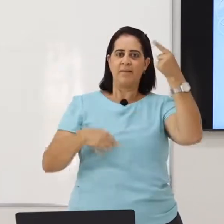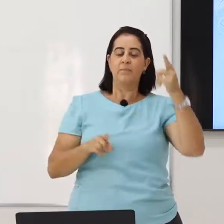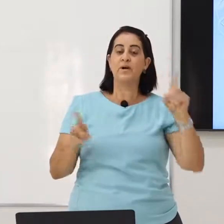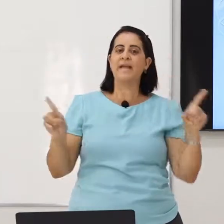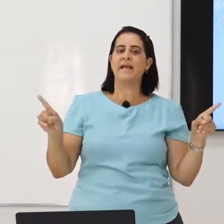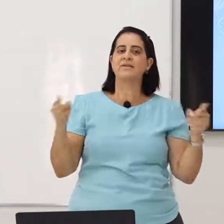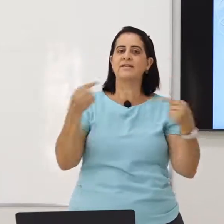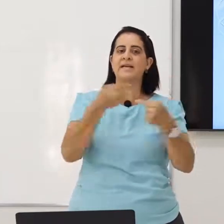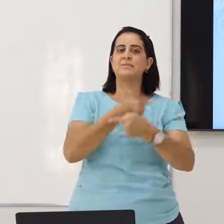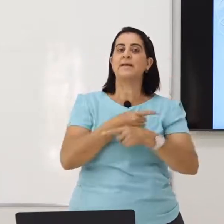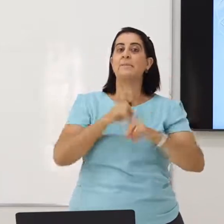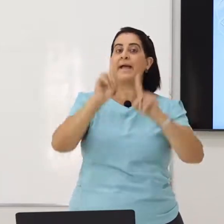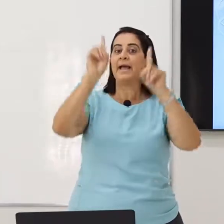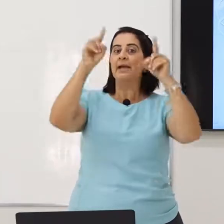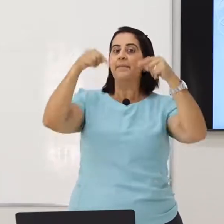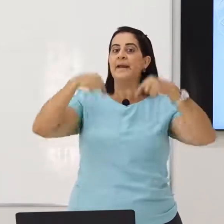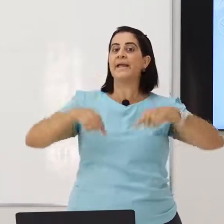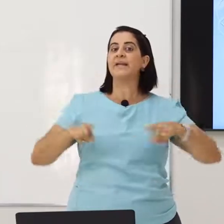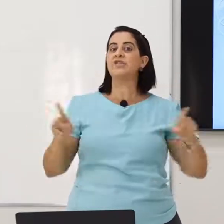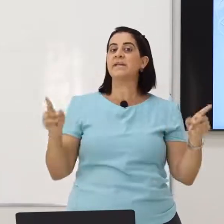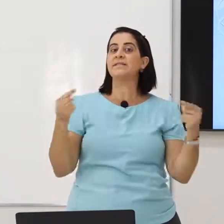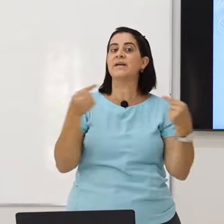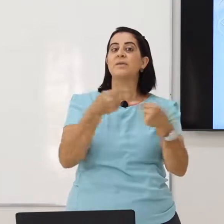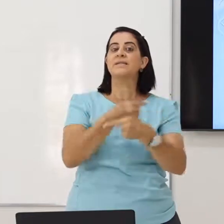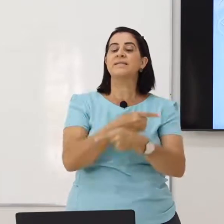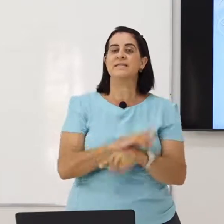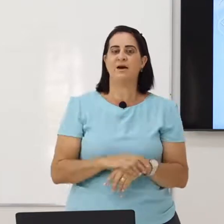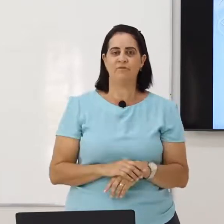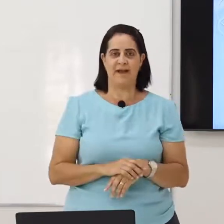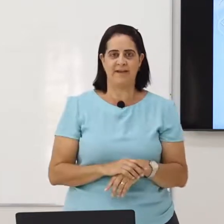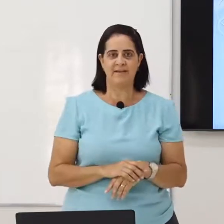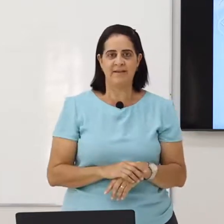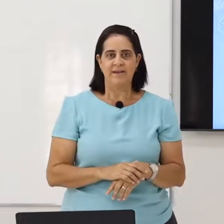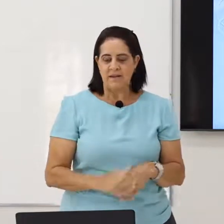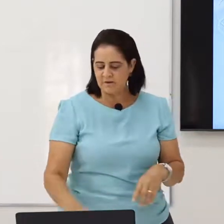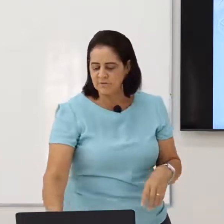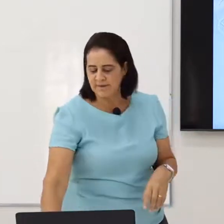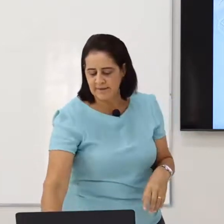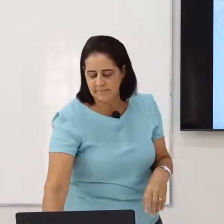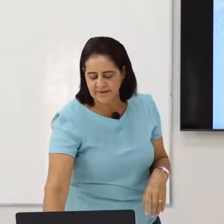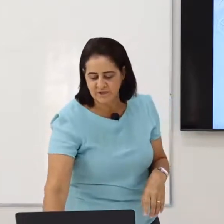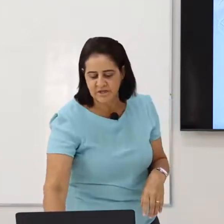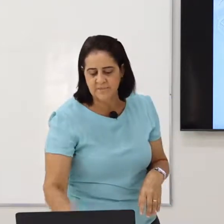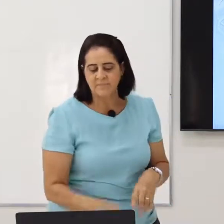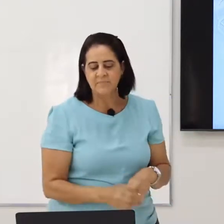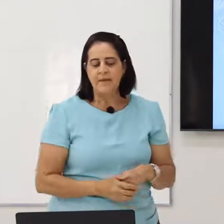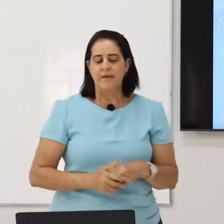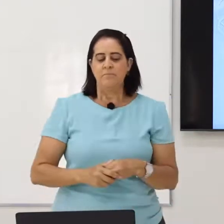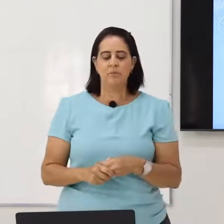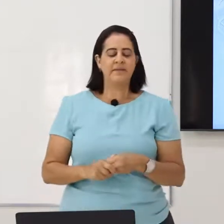Por quê? Nós queremos saber para que direção esse sinal vai. Vamos ver na prática?